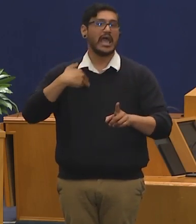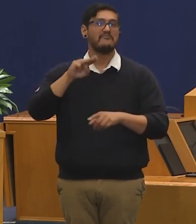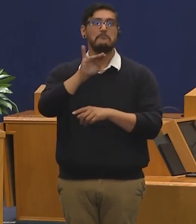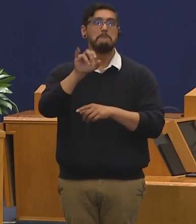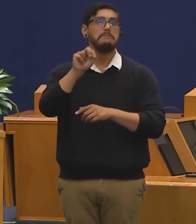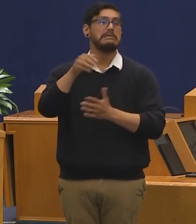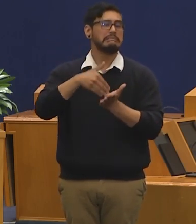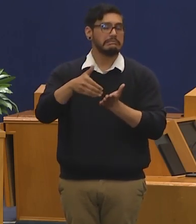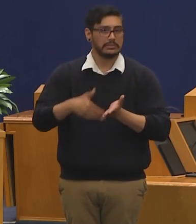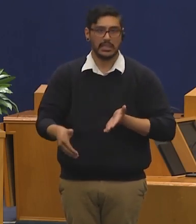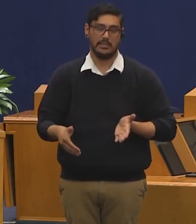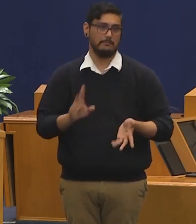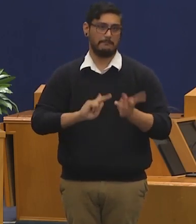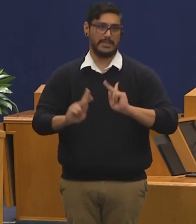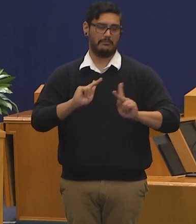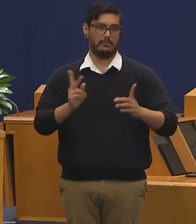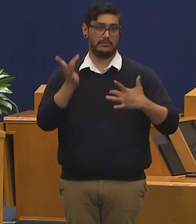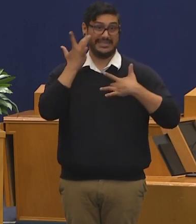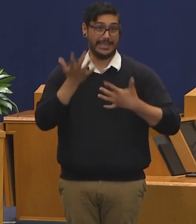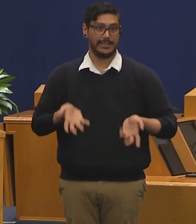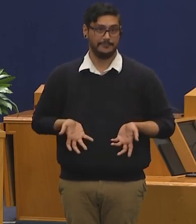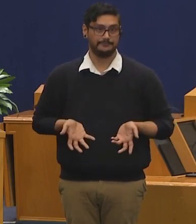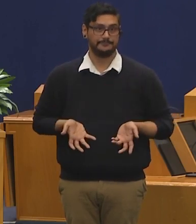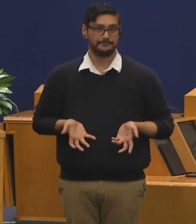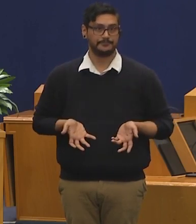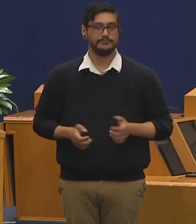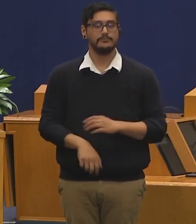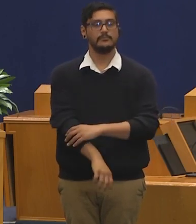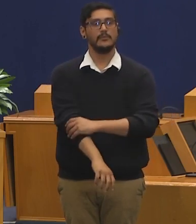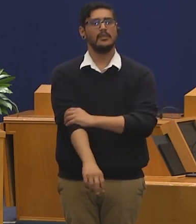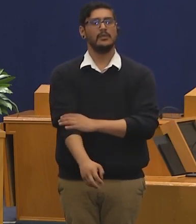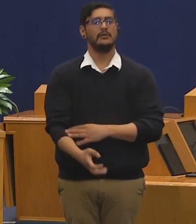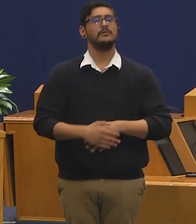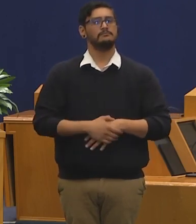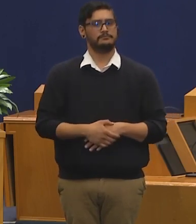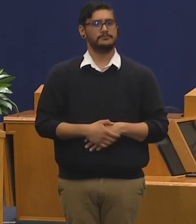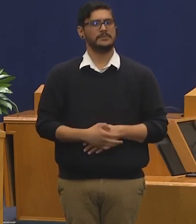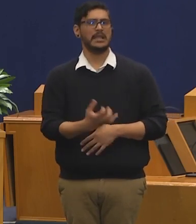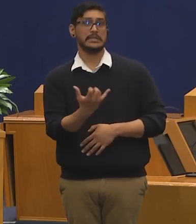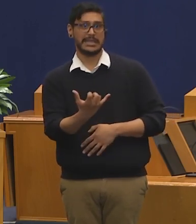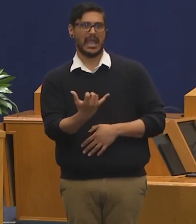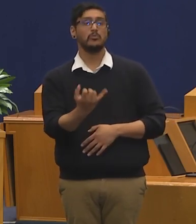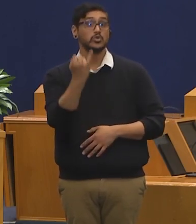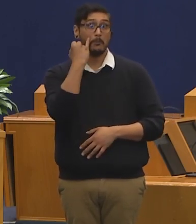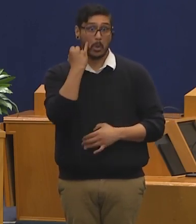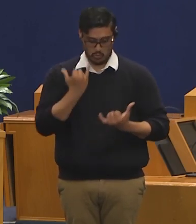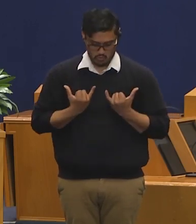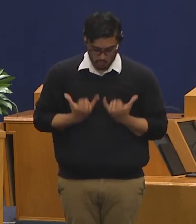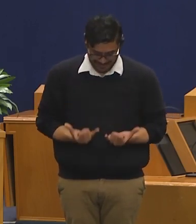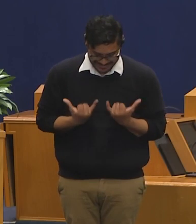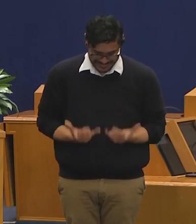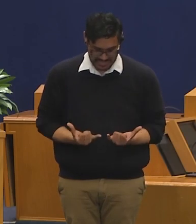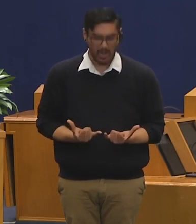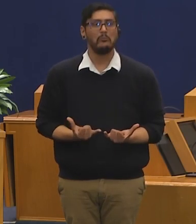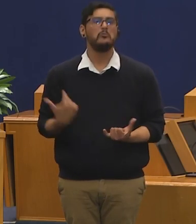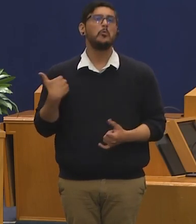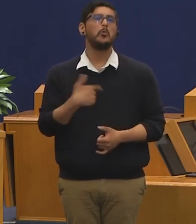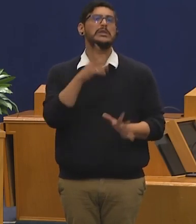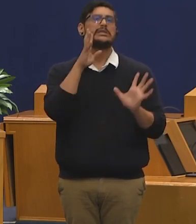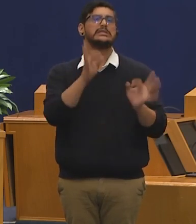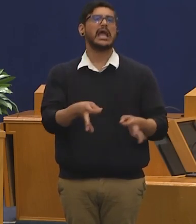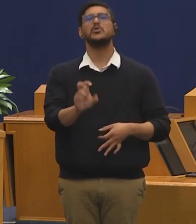Ahora, si levantamos la directiva de mantener la distancia física hoy, lo que vemos